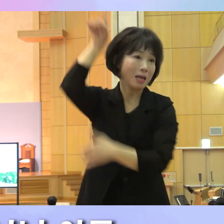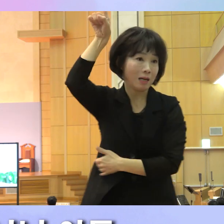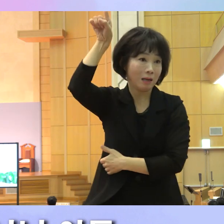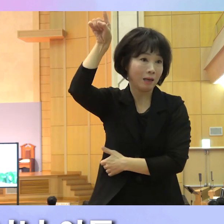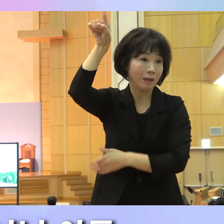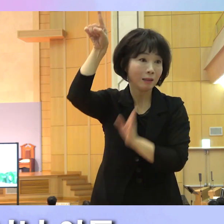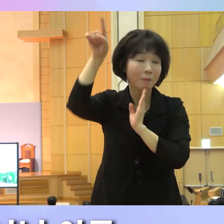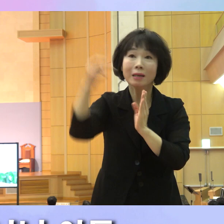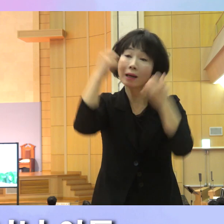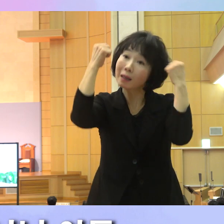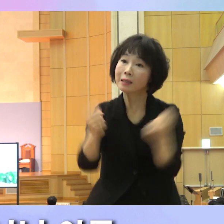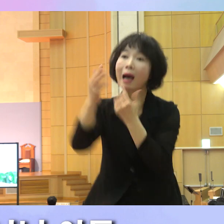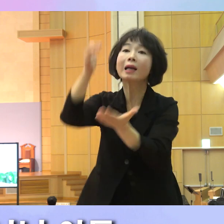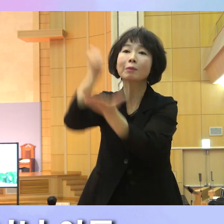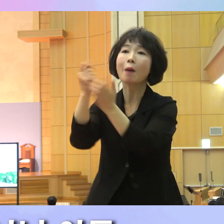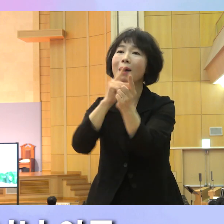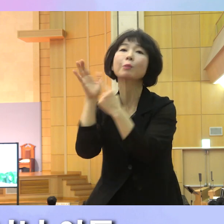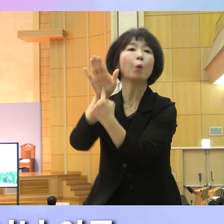그래서 살아계신 하나님,